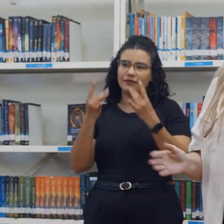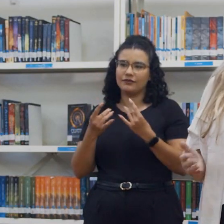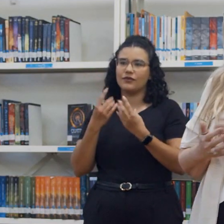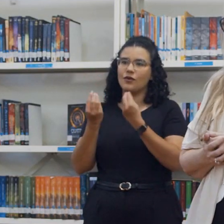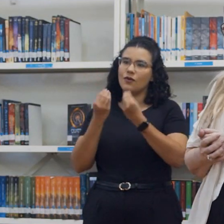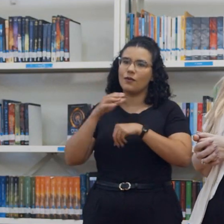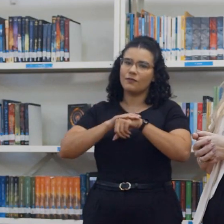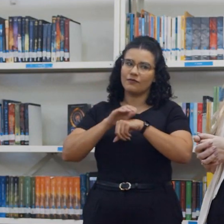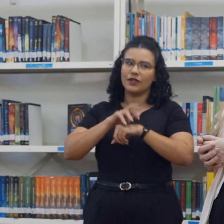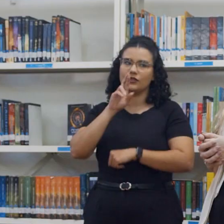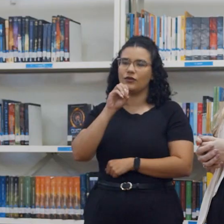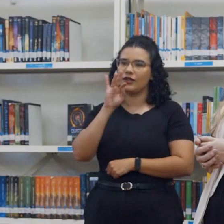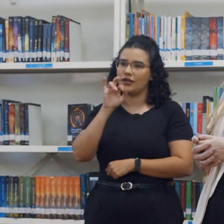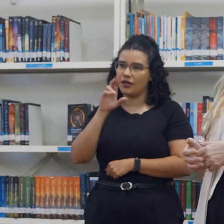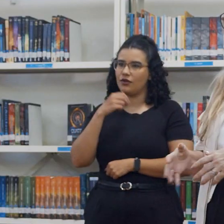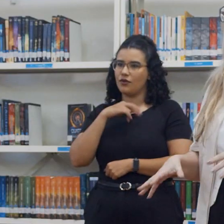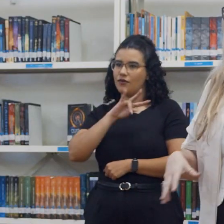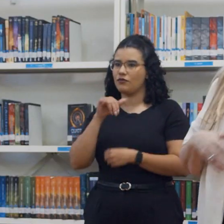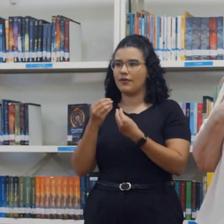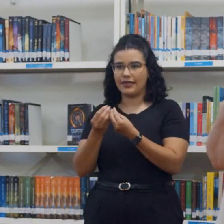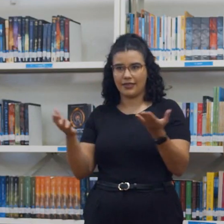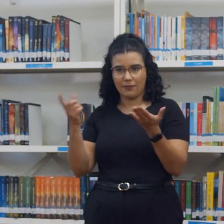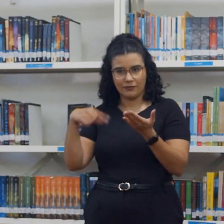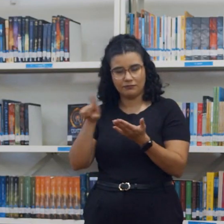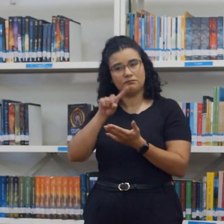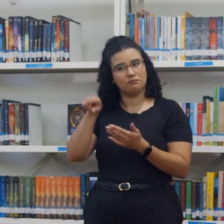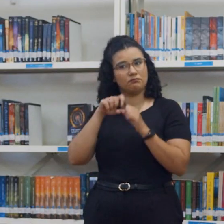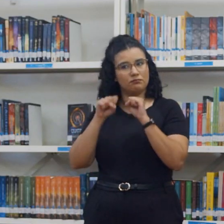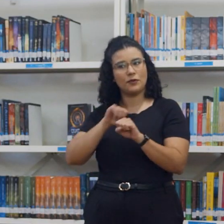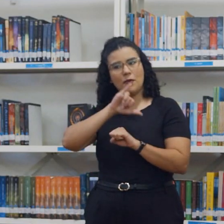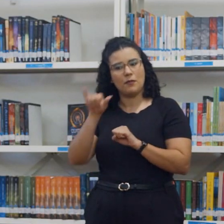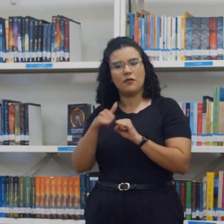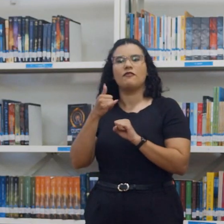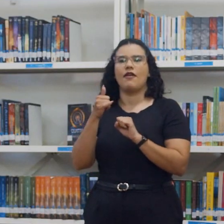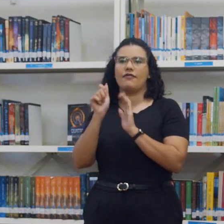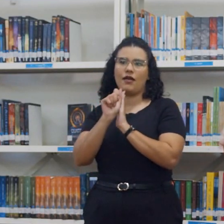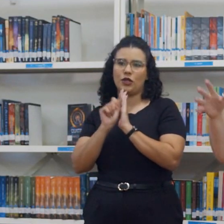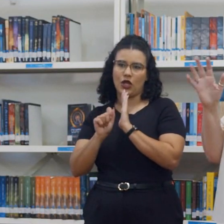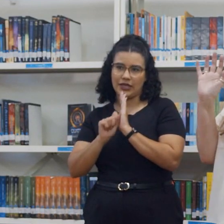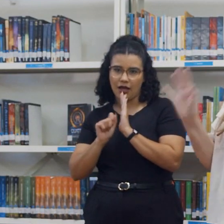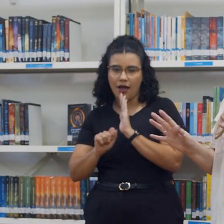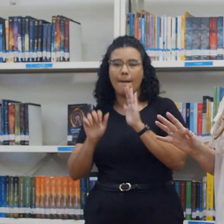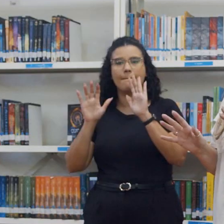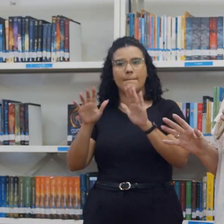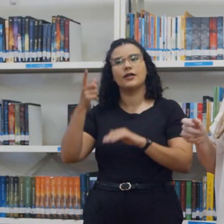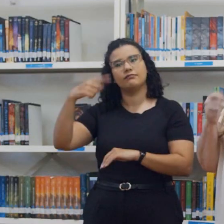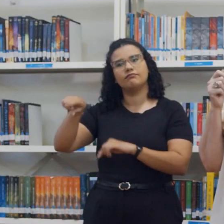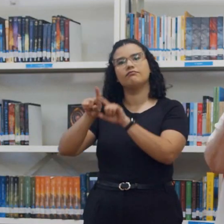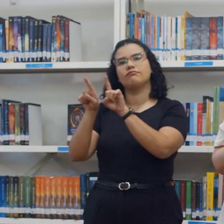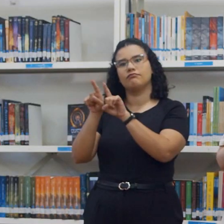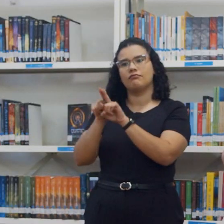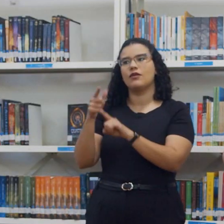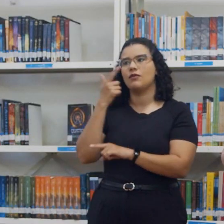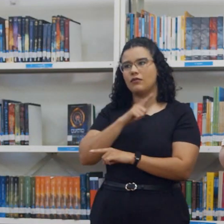fazer um roteiro, que eu vou disponibilizar para vocês. Vocês podem anotar se vocês quiserem, mas vocês também vão ter acesso, a